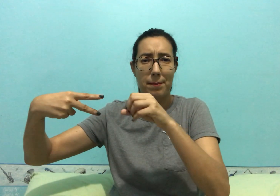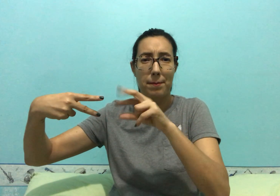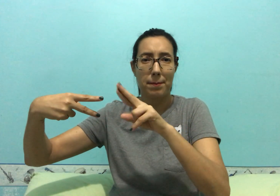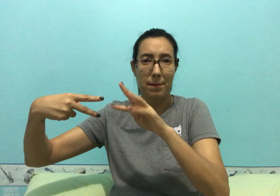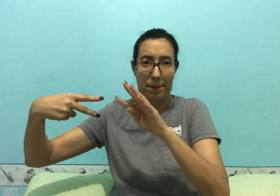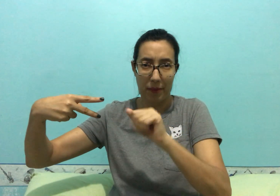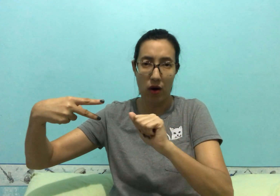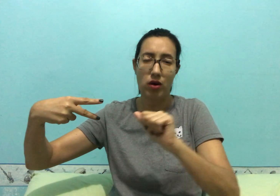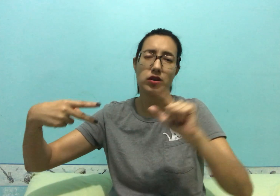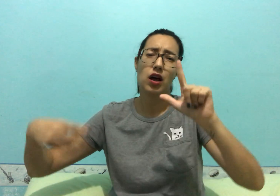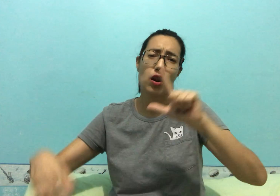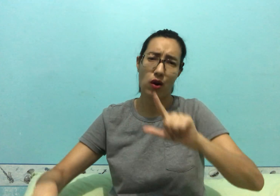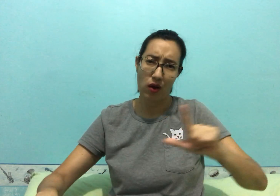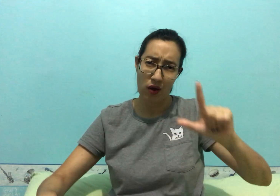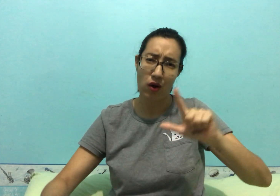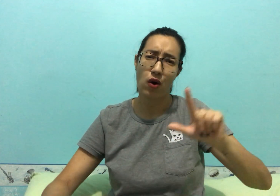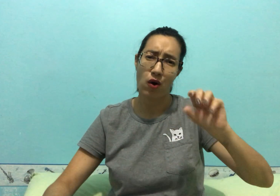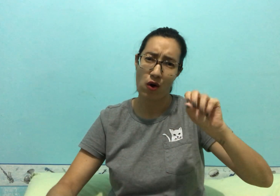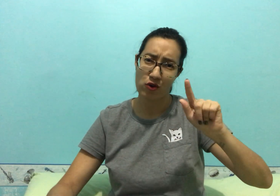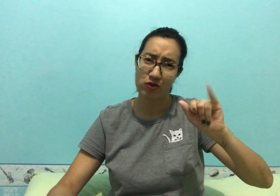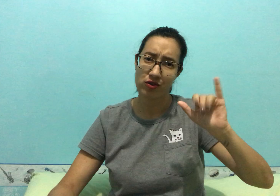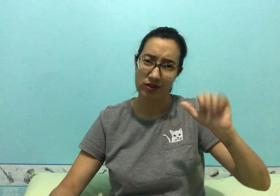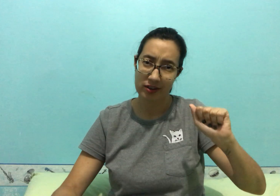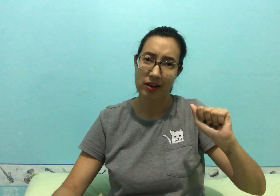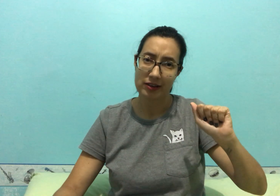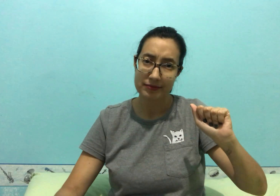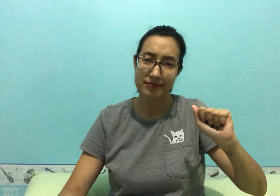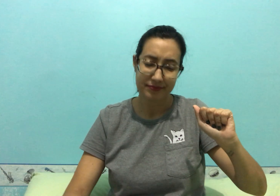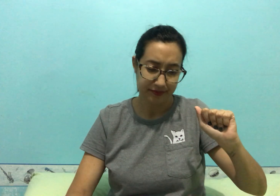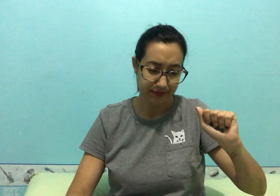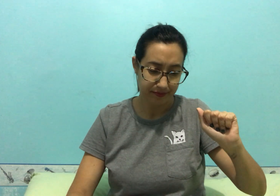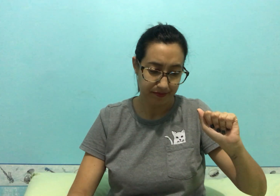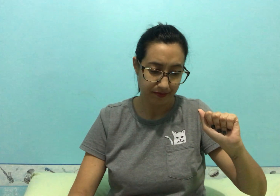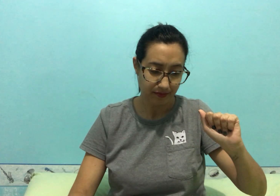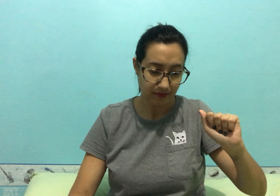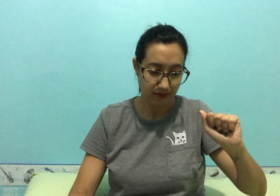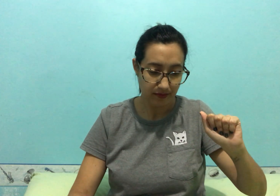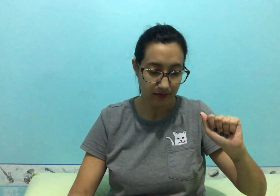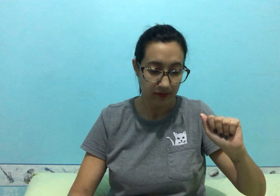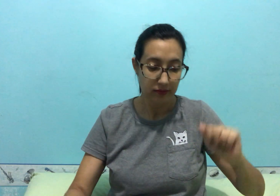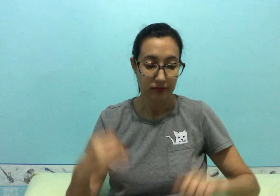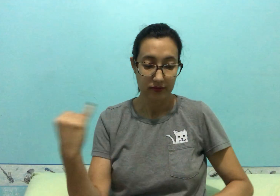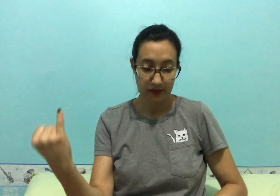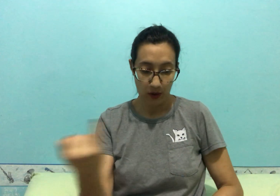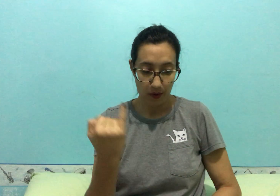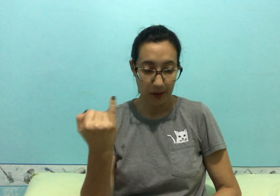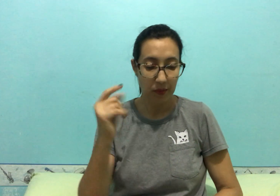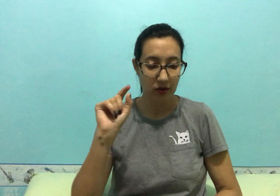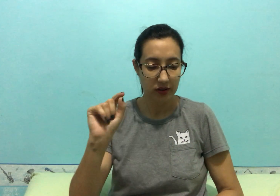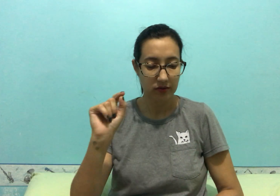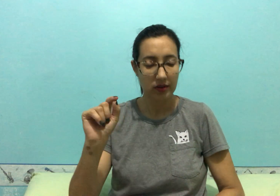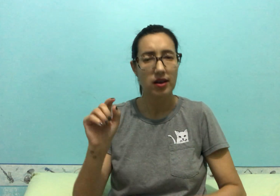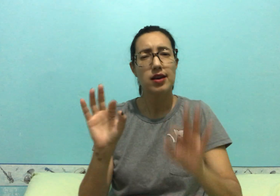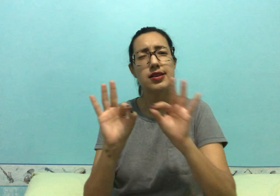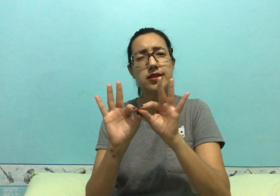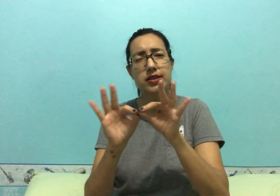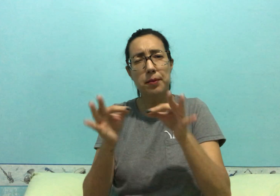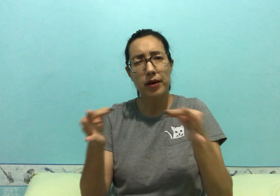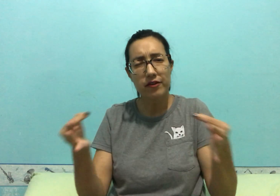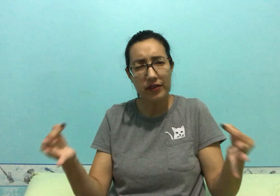utilizaremos a álgebra booleana, né, para fazer a simplificação algébrica por meio desses teoremas. Então,